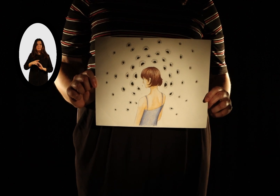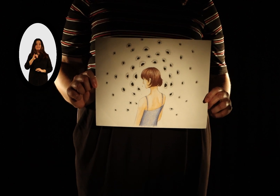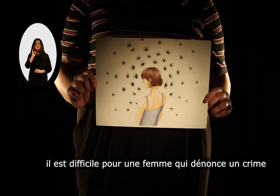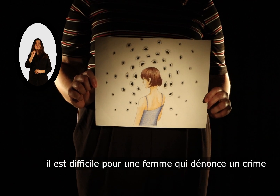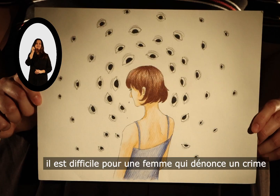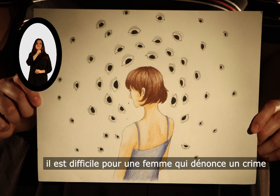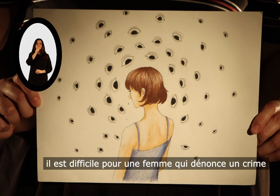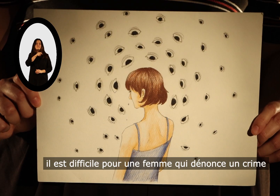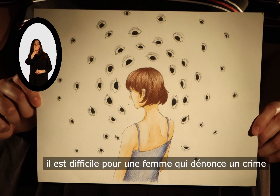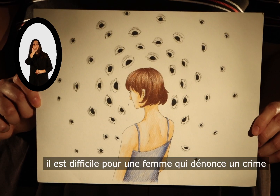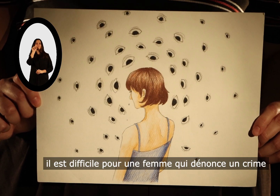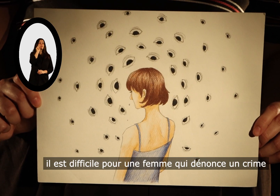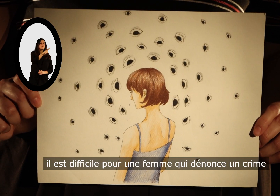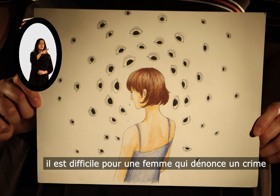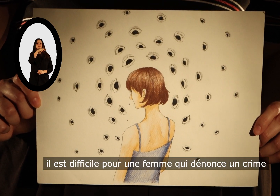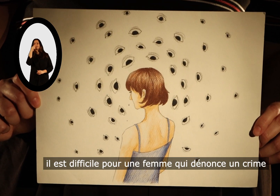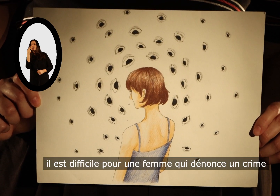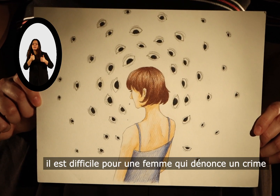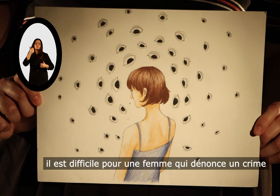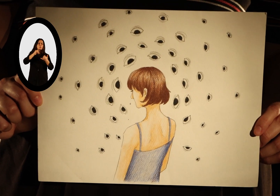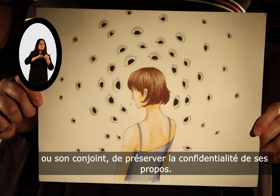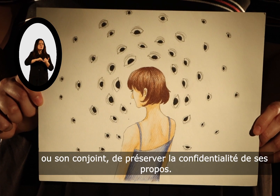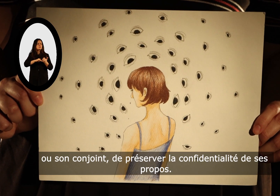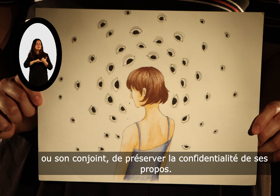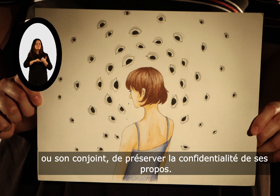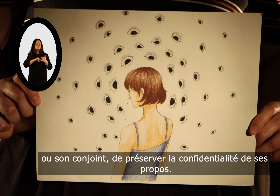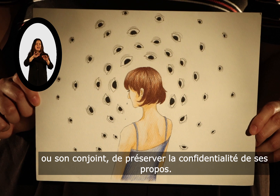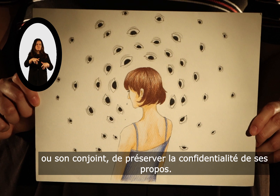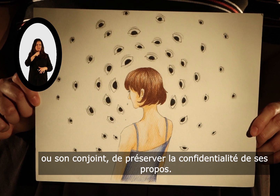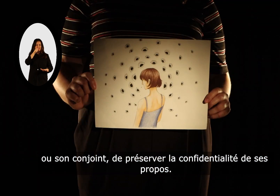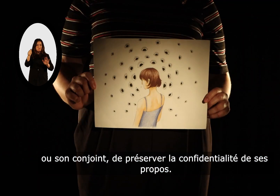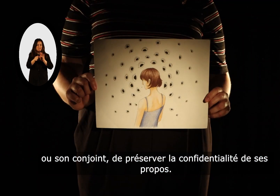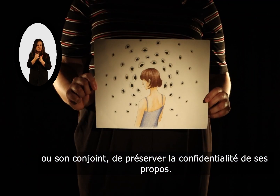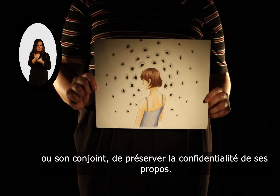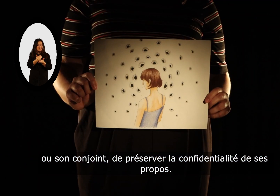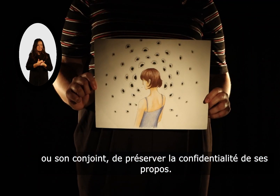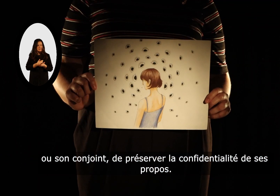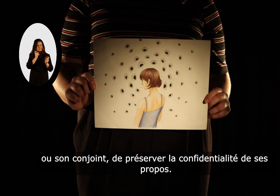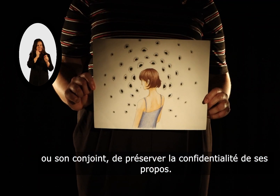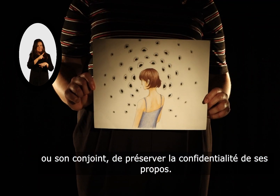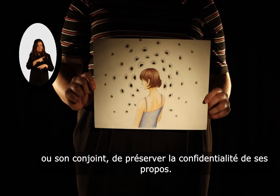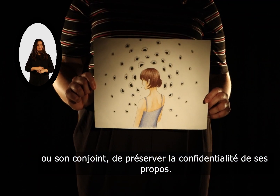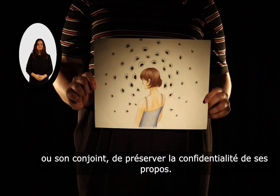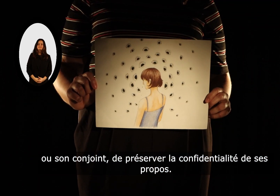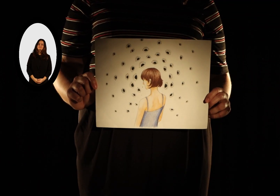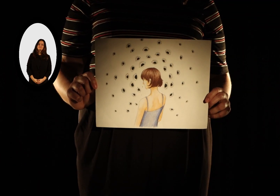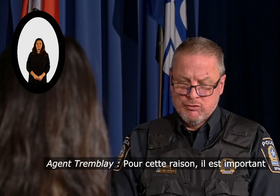il est difficile pour une femme qui dénonce un crime ou son conjoint de préserver la confidentialité de ses propos. Pour